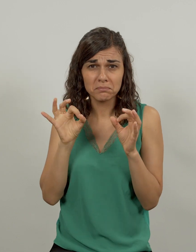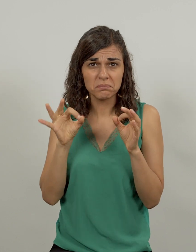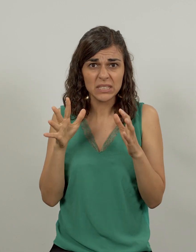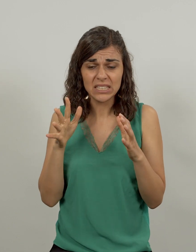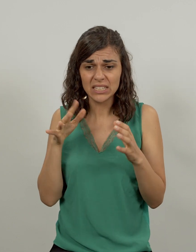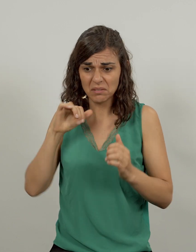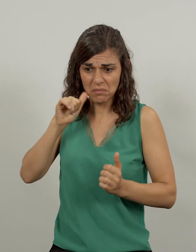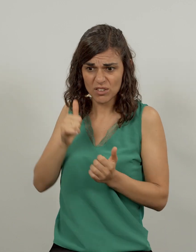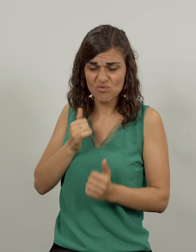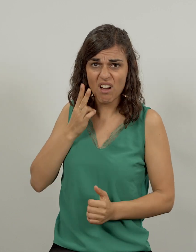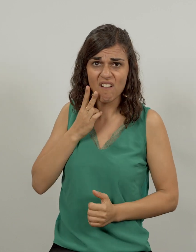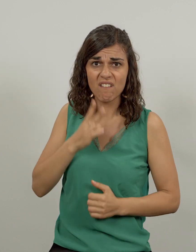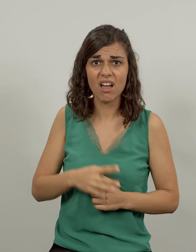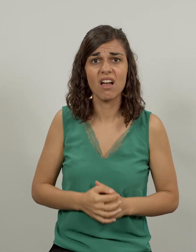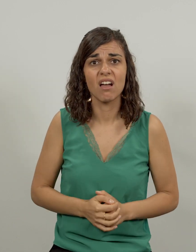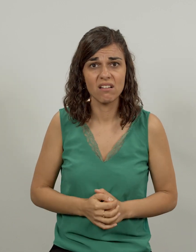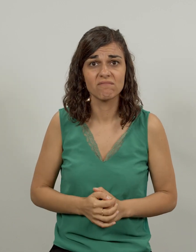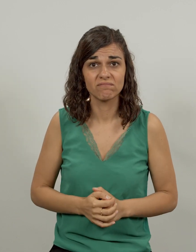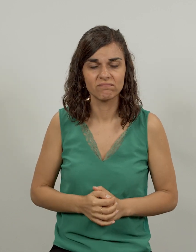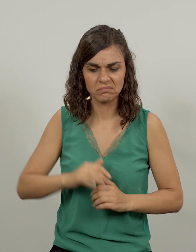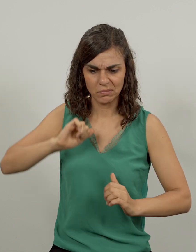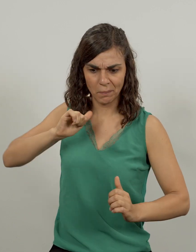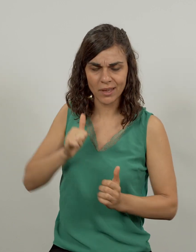dans un pressoir à vin.